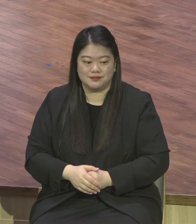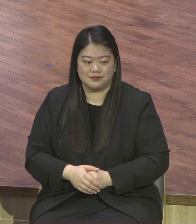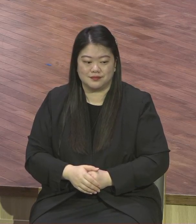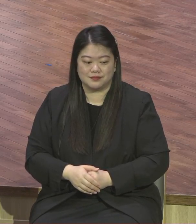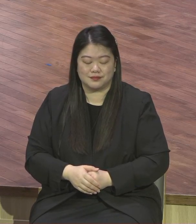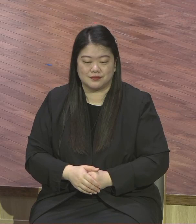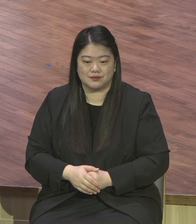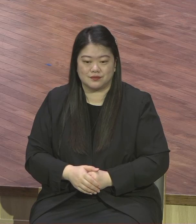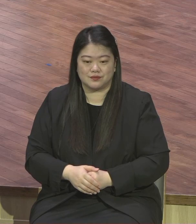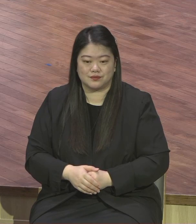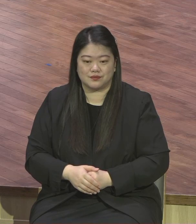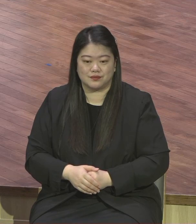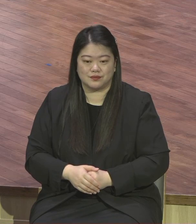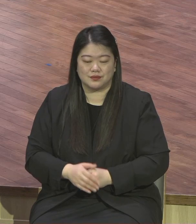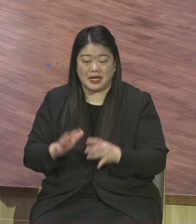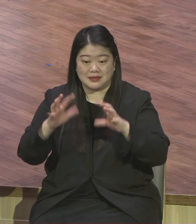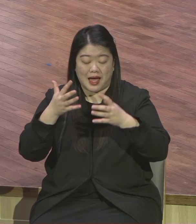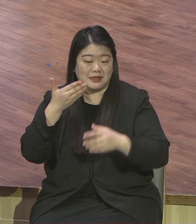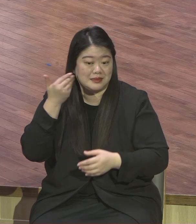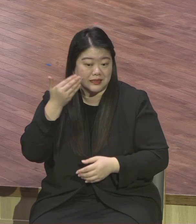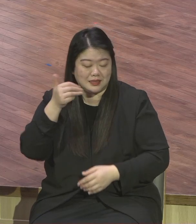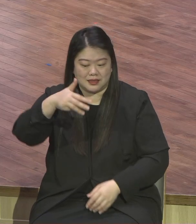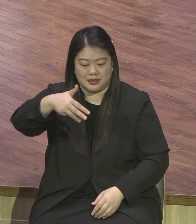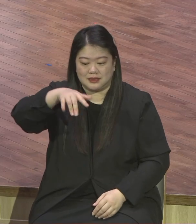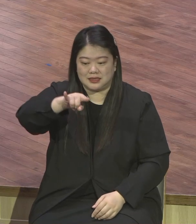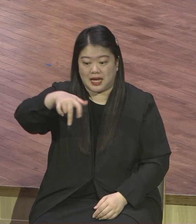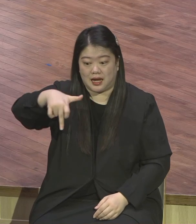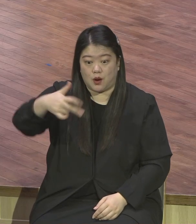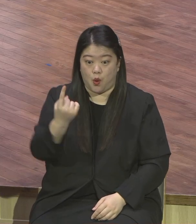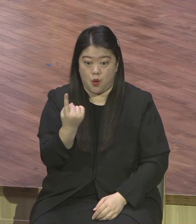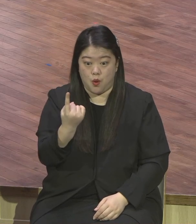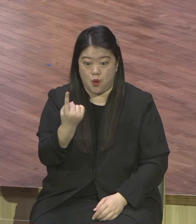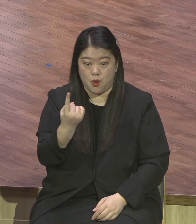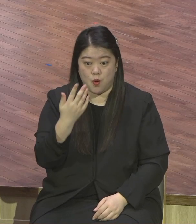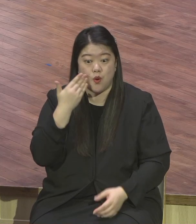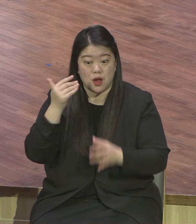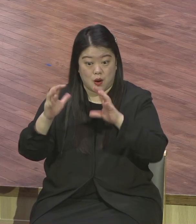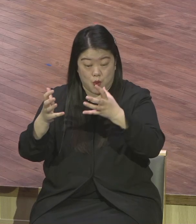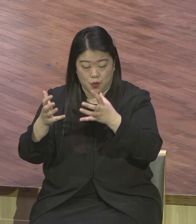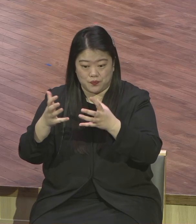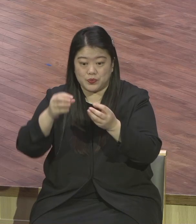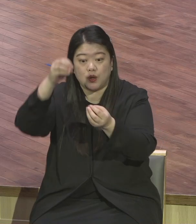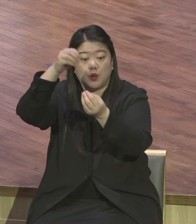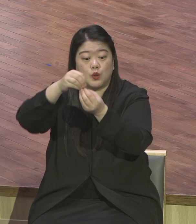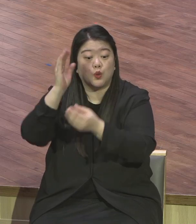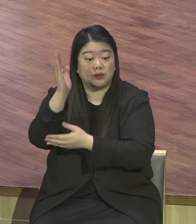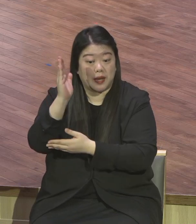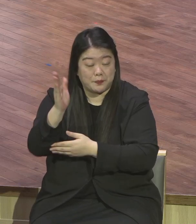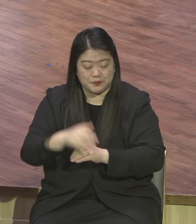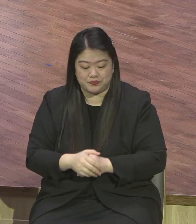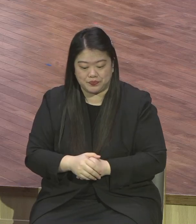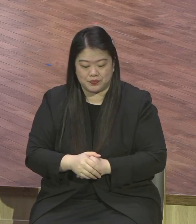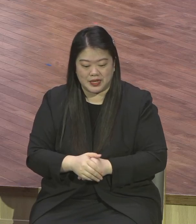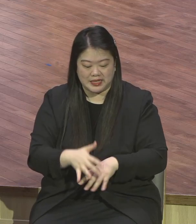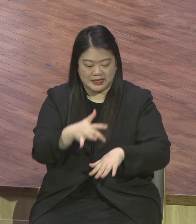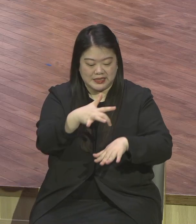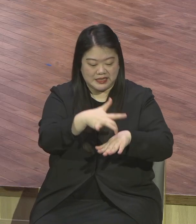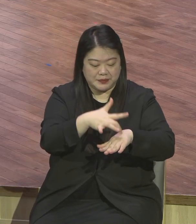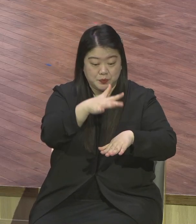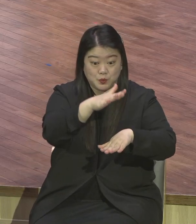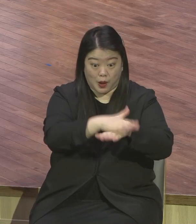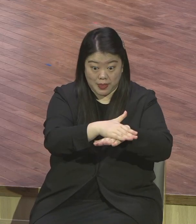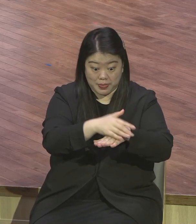체코 속담에 이런 말이 있어요. 습관은 철로 만든